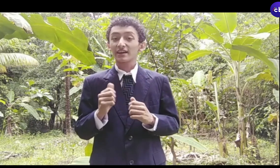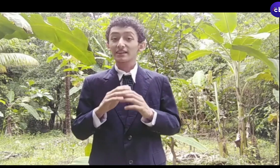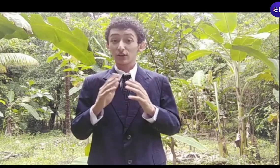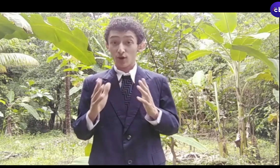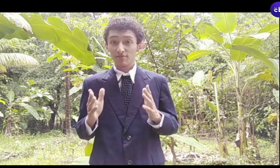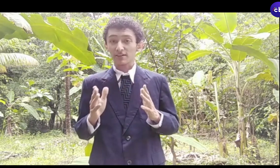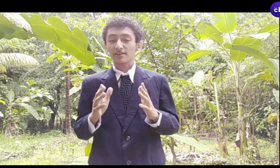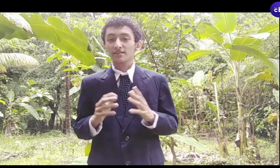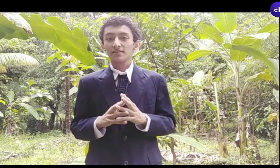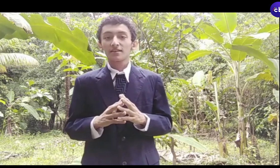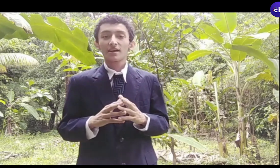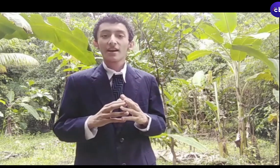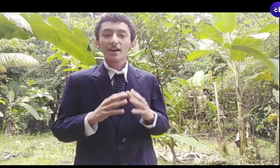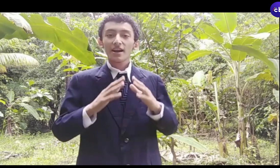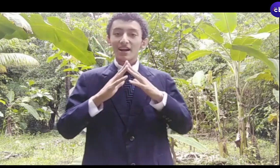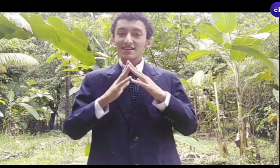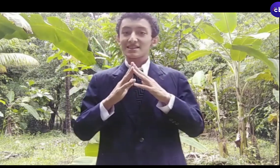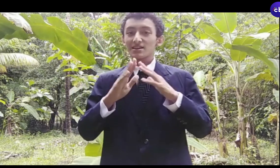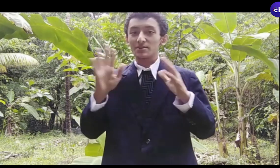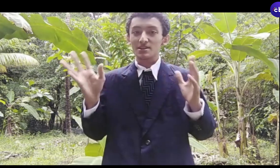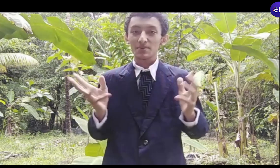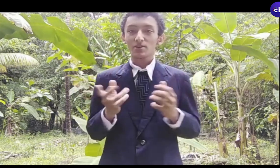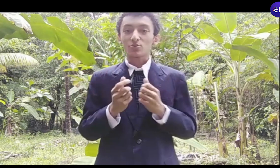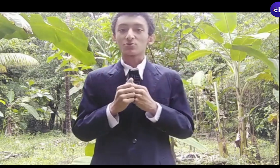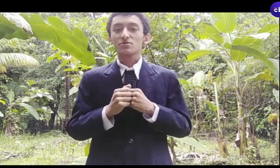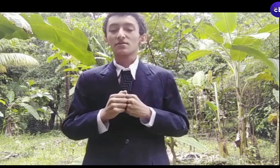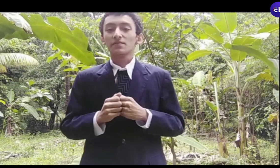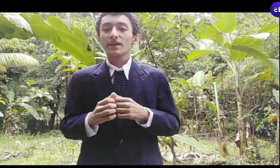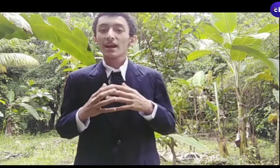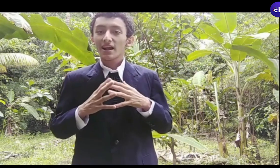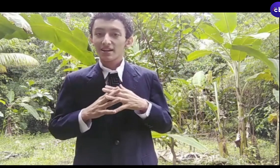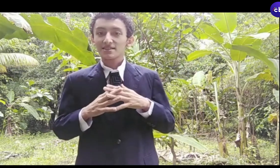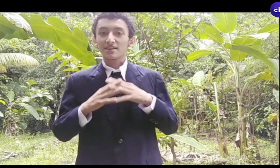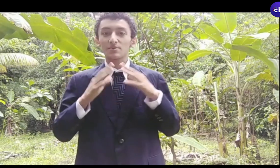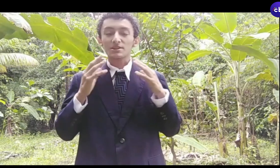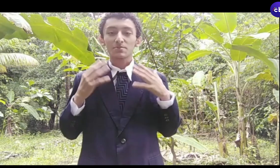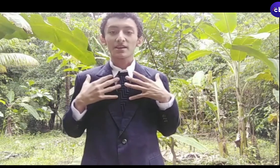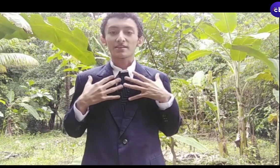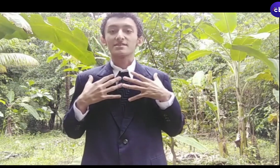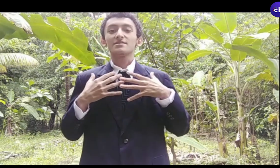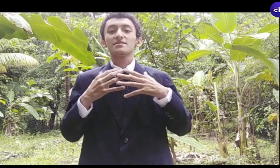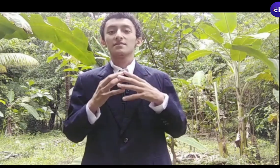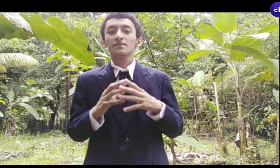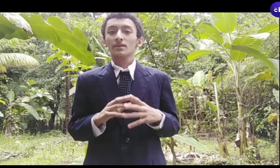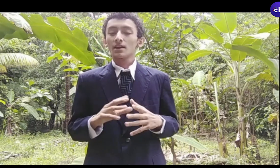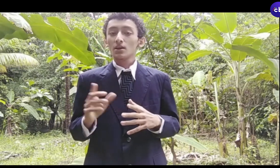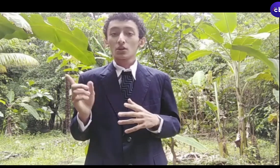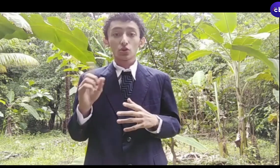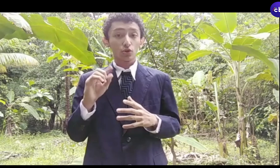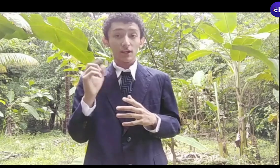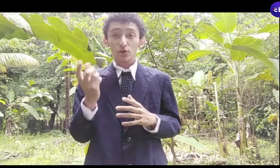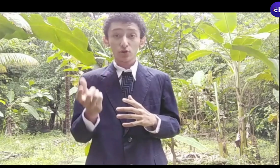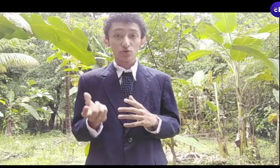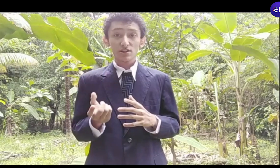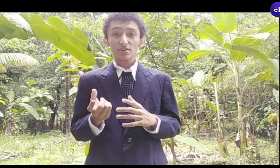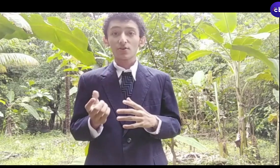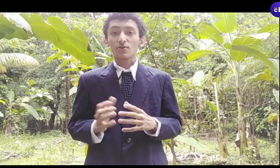gente loable. Casa de mis amigos, casa de mis padres. No tengo ni un